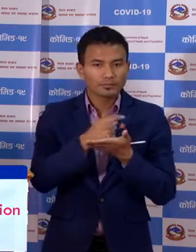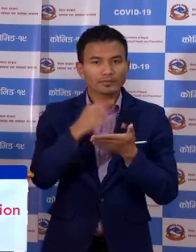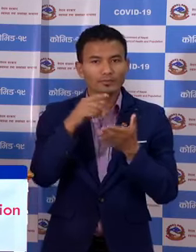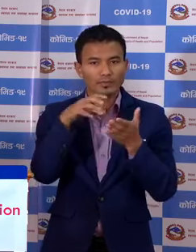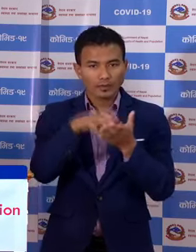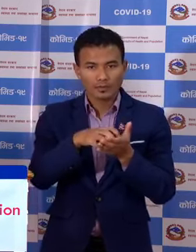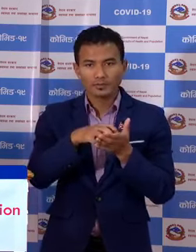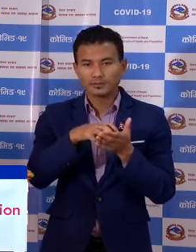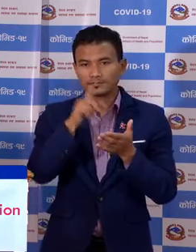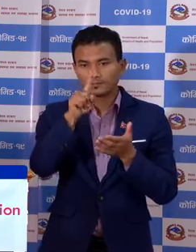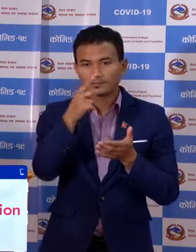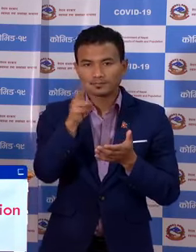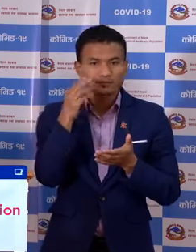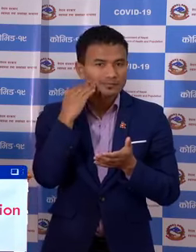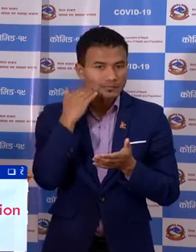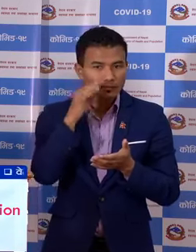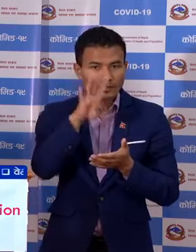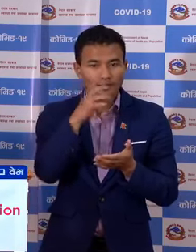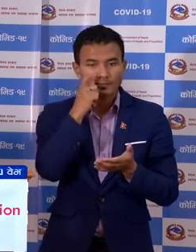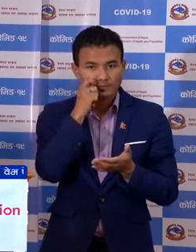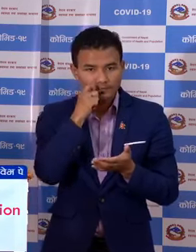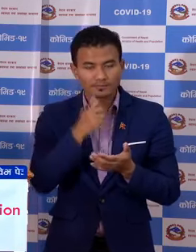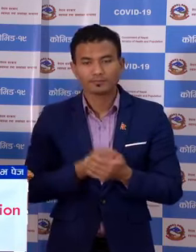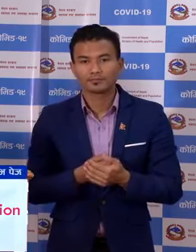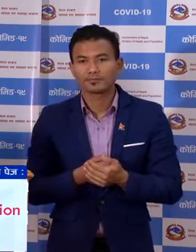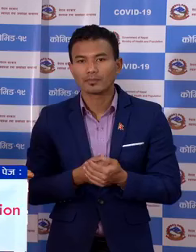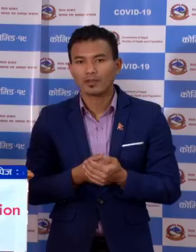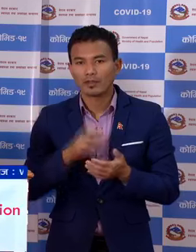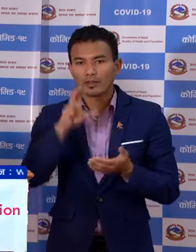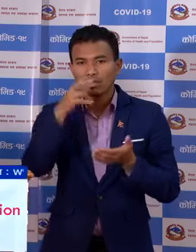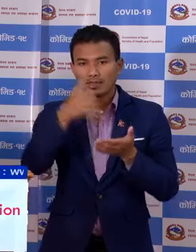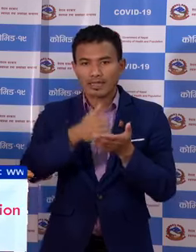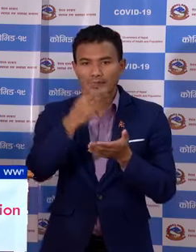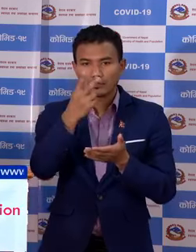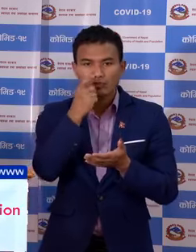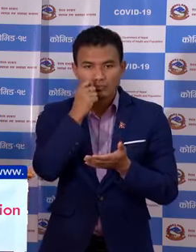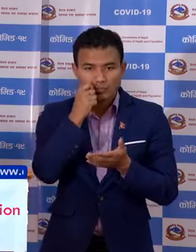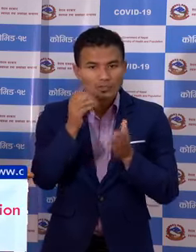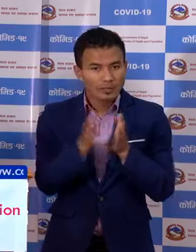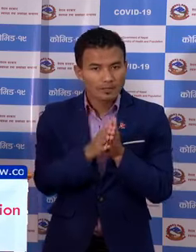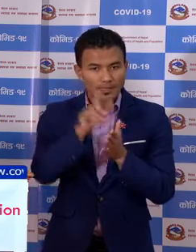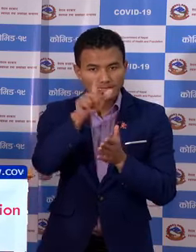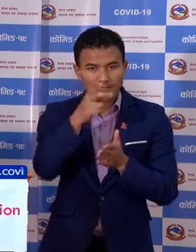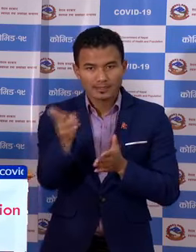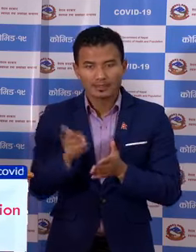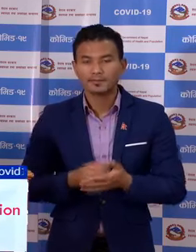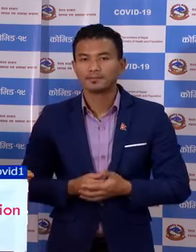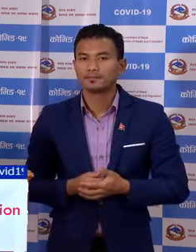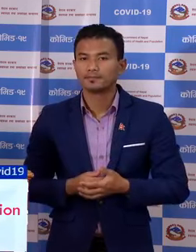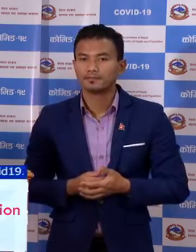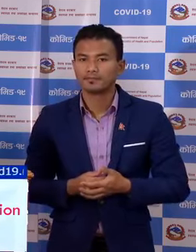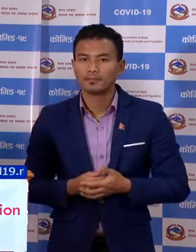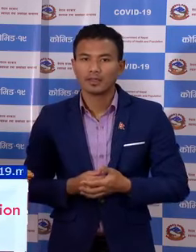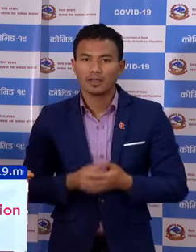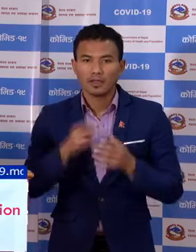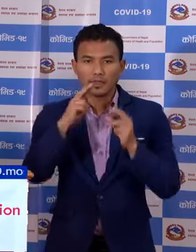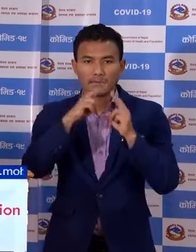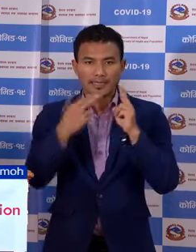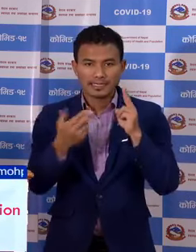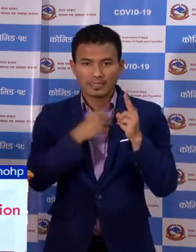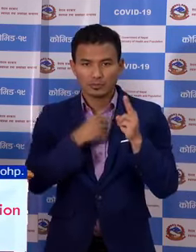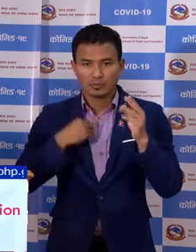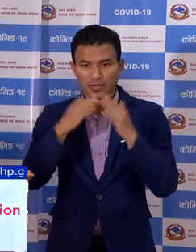कपिलवस्तुको 1 महिला 4 पुरुष र दाङको 2 पुरुष गरी जम्मा 7 जना। भेरी